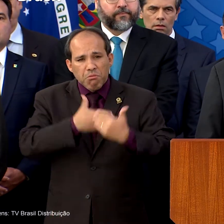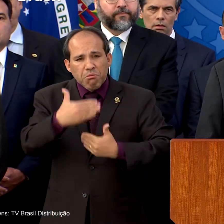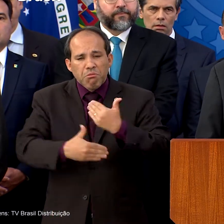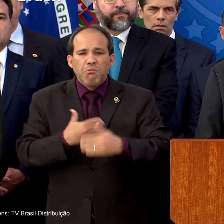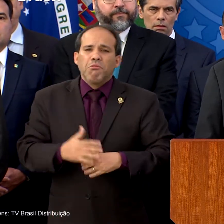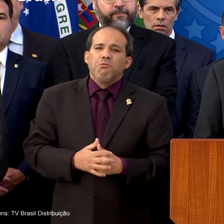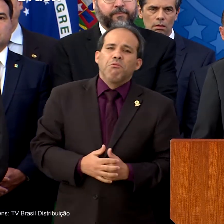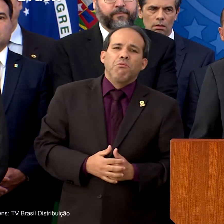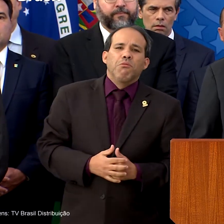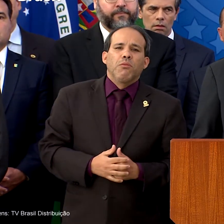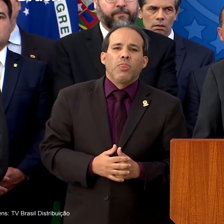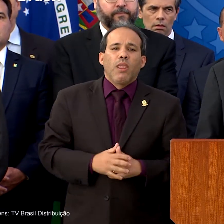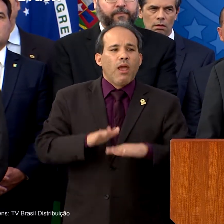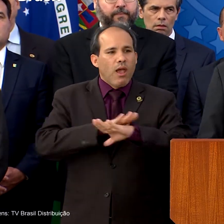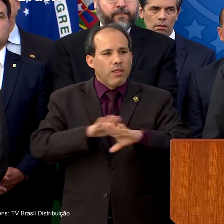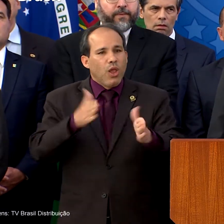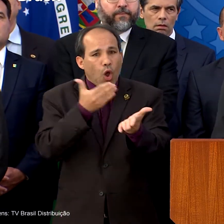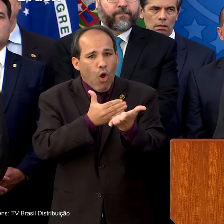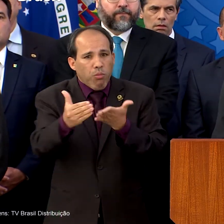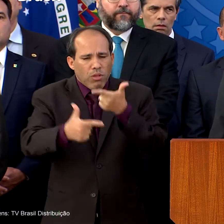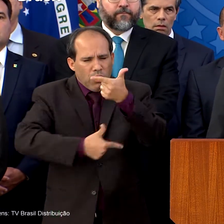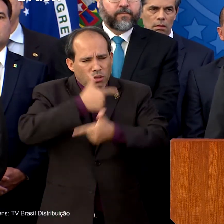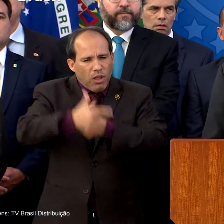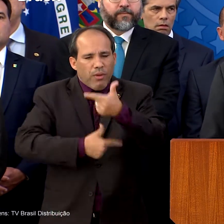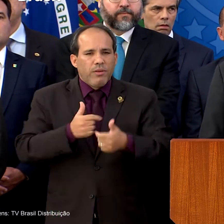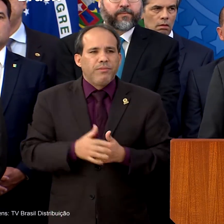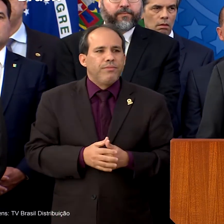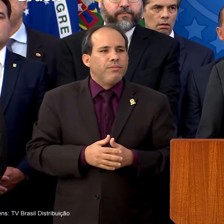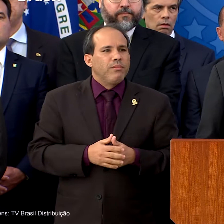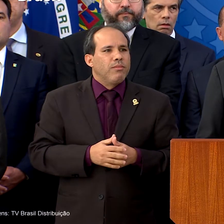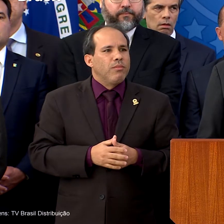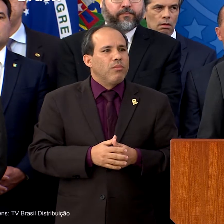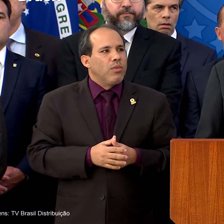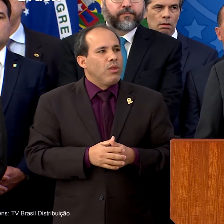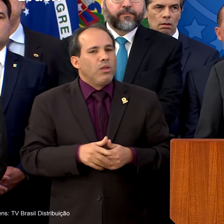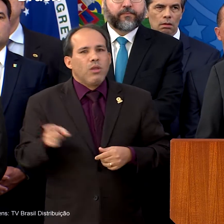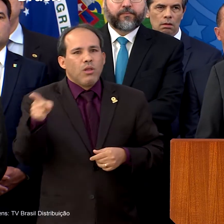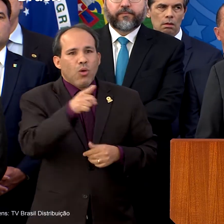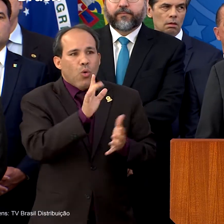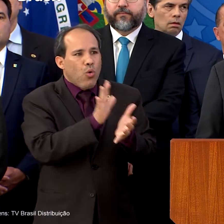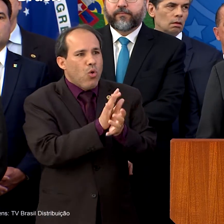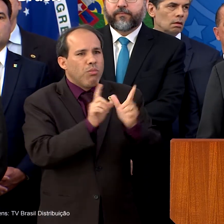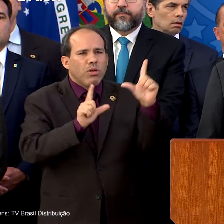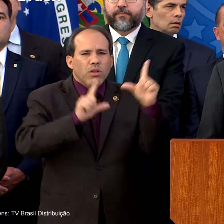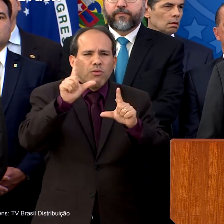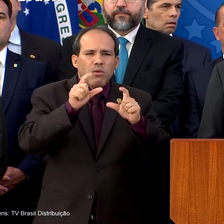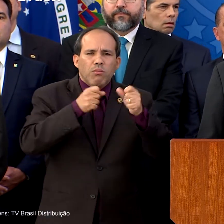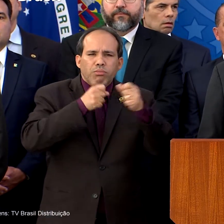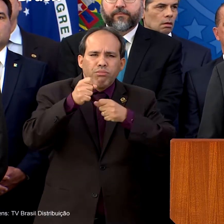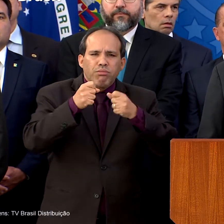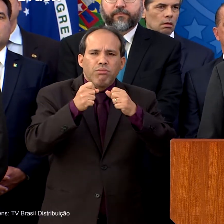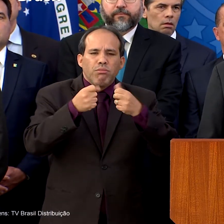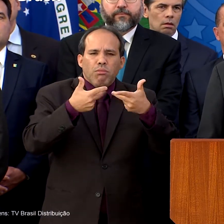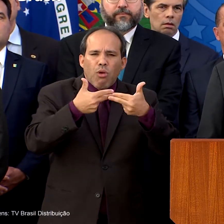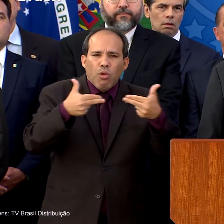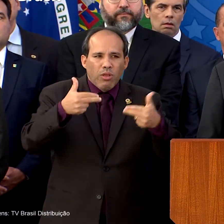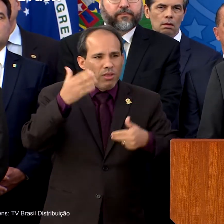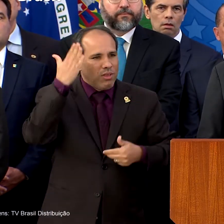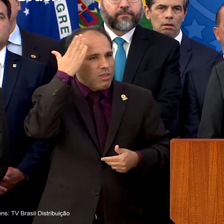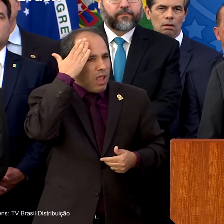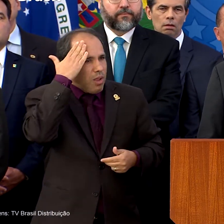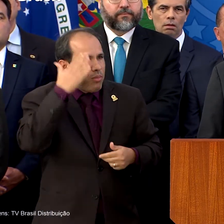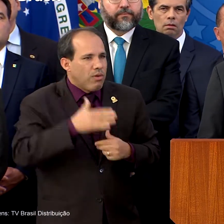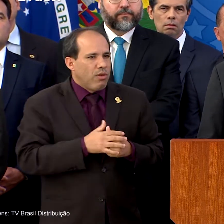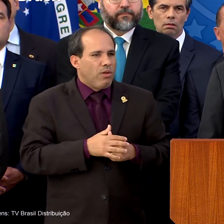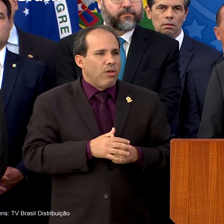assim nós começamos a trabalhar o centro de imprensa bem sabe é que eu não conto